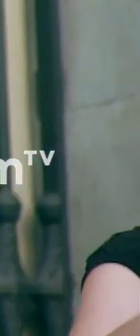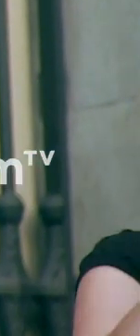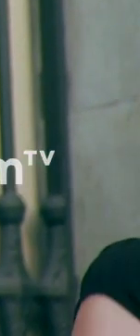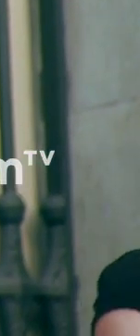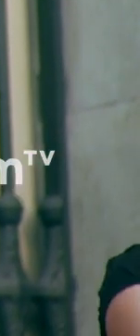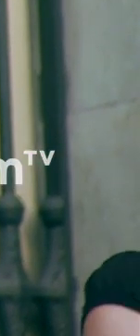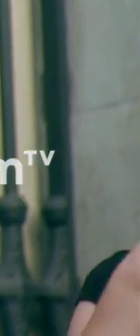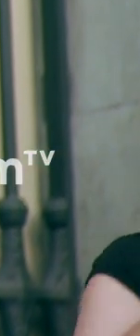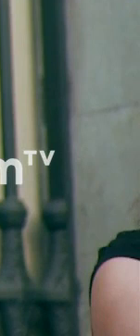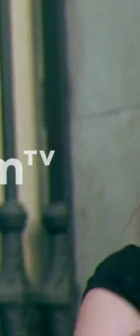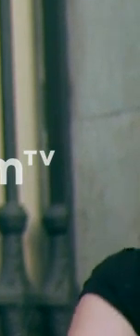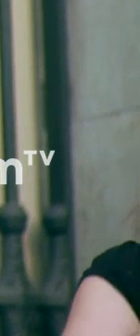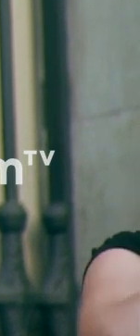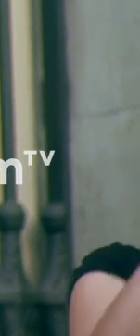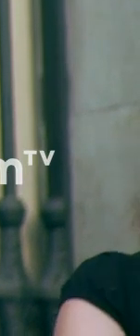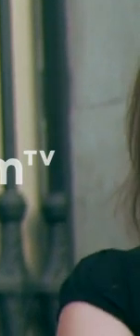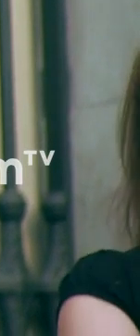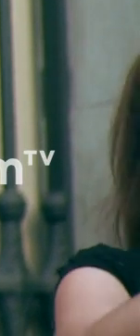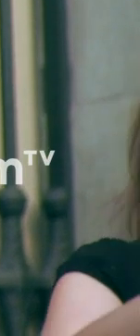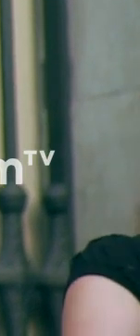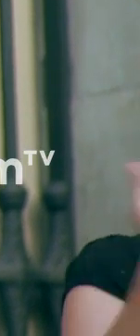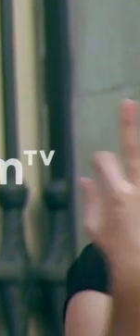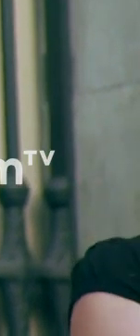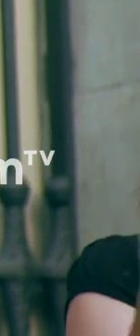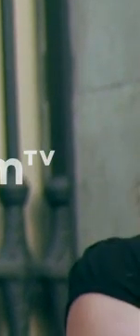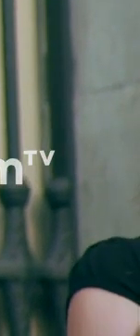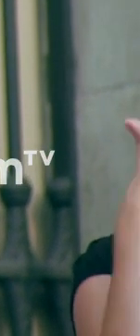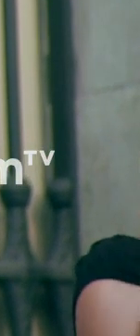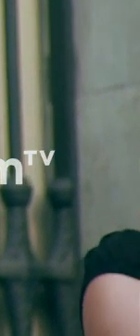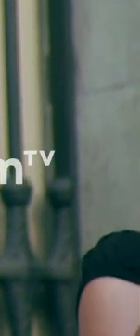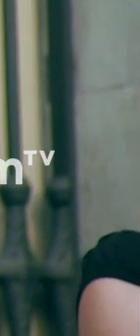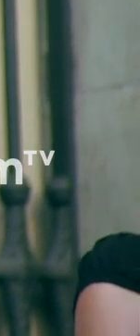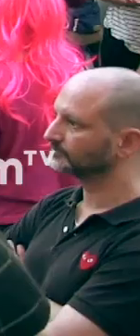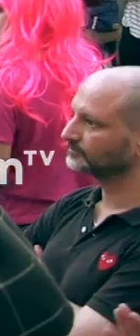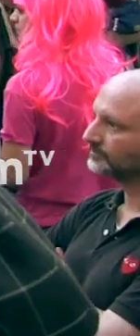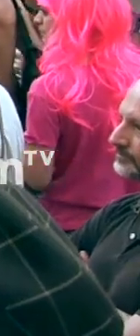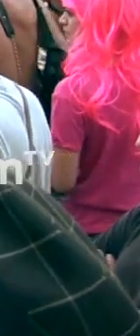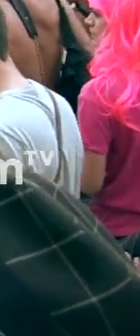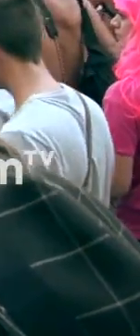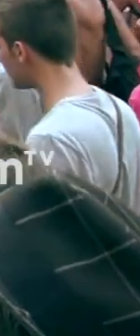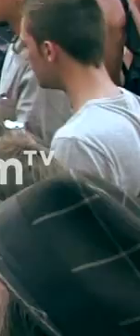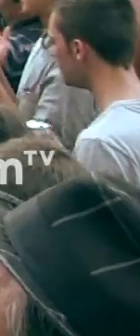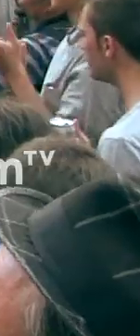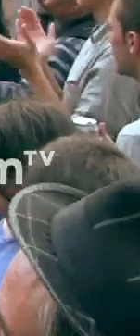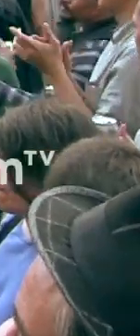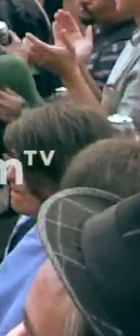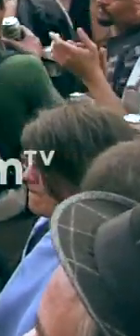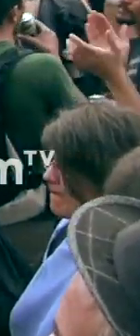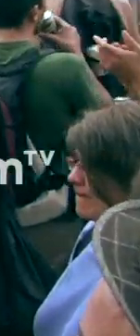s'acabarà fins a la plena consecució dels nostres drets i les nostres llibertats.